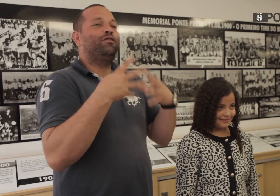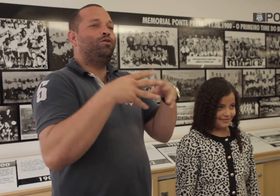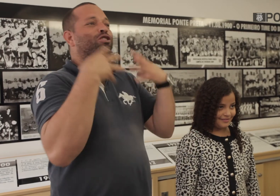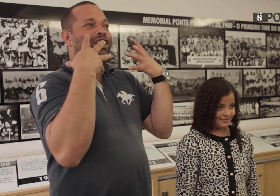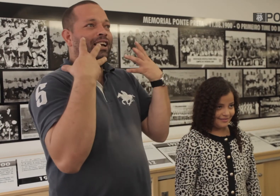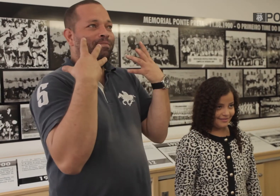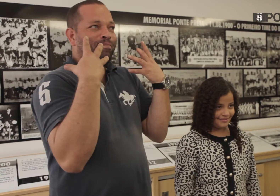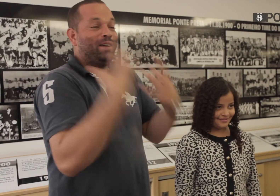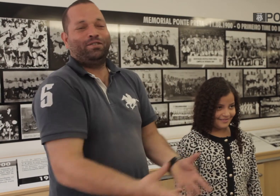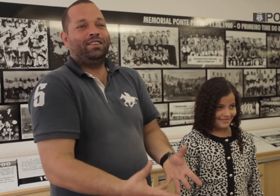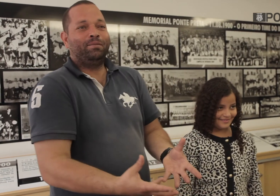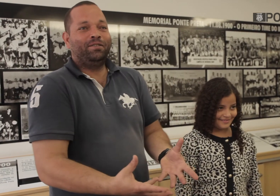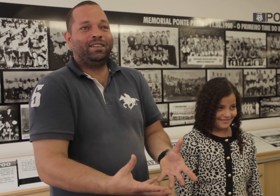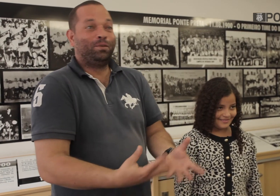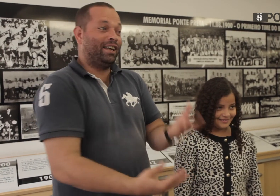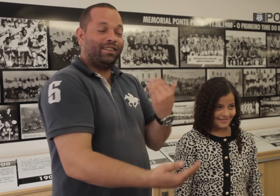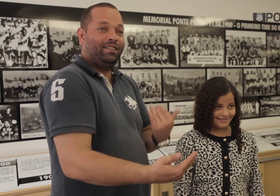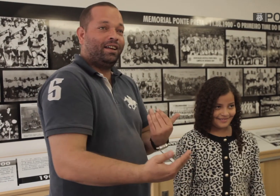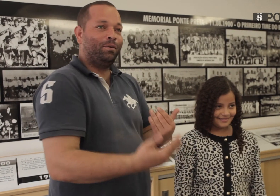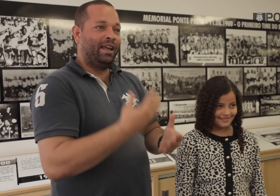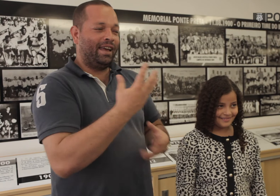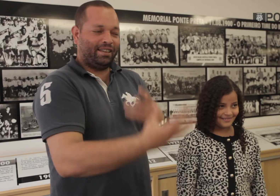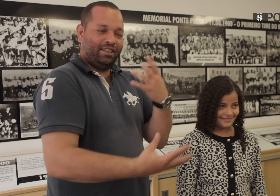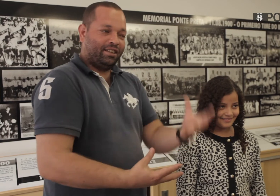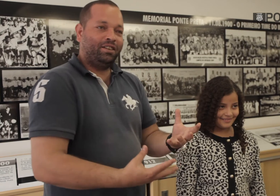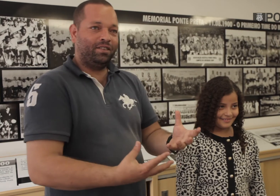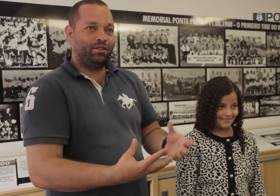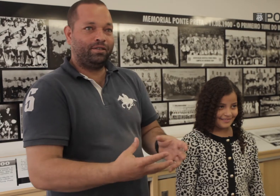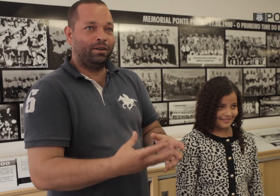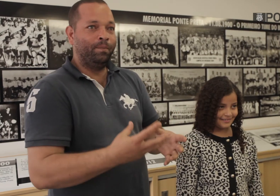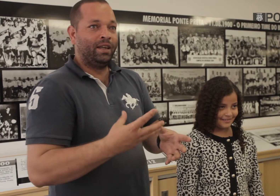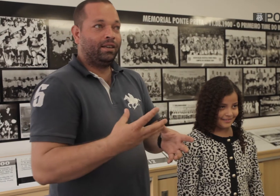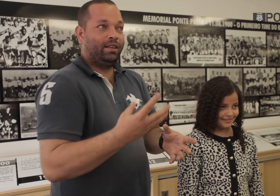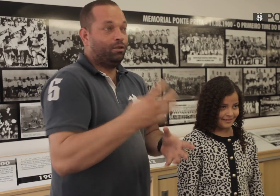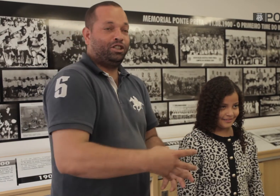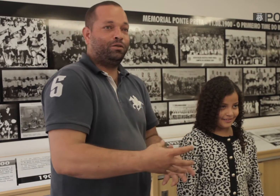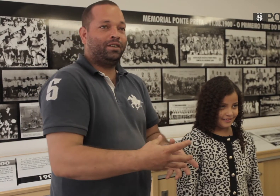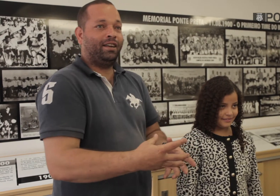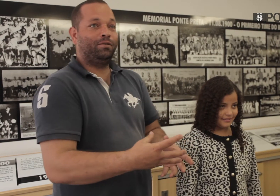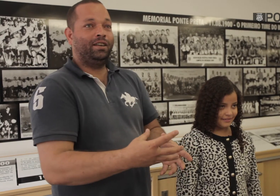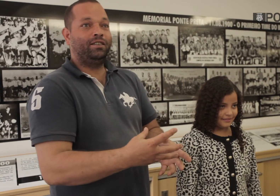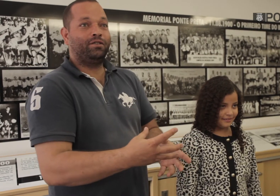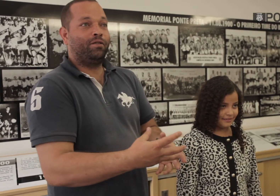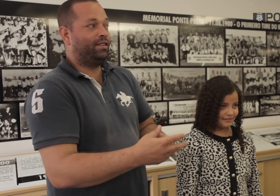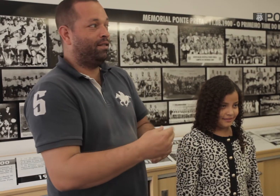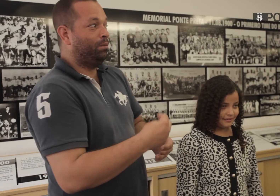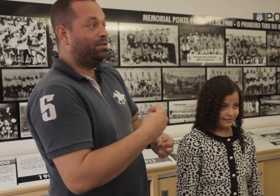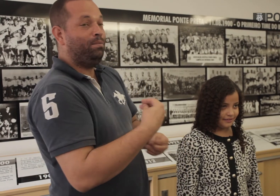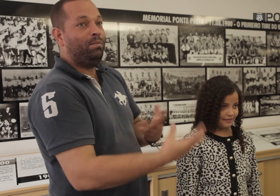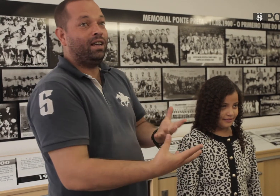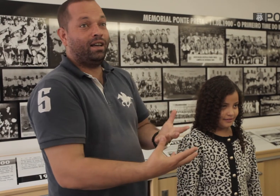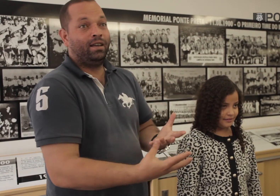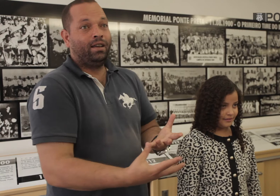Aquele dia foi o dia mais feliz da minha vida, porque até então era tentativas de audição que não tinha sucesso e nós